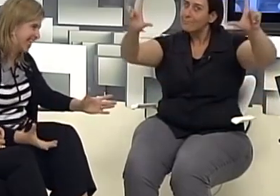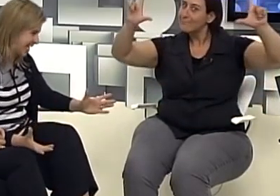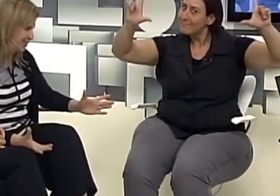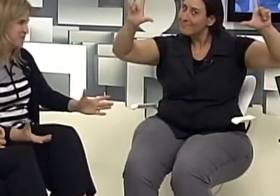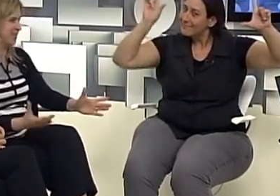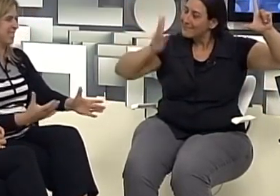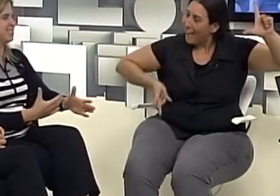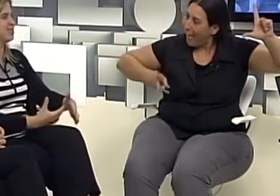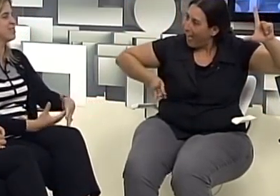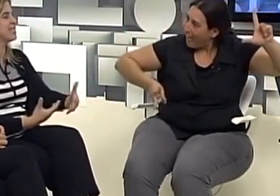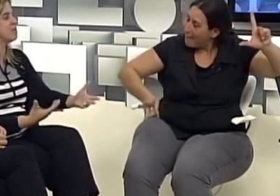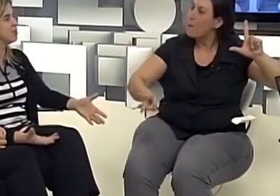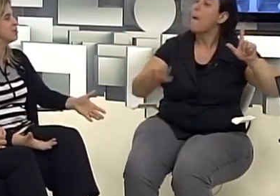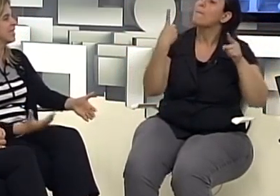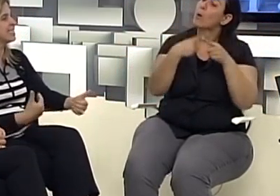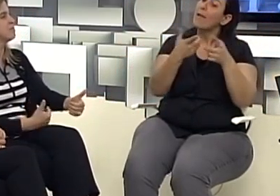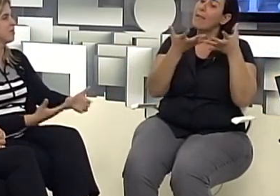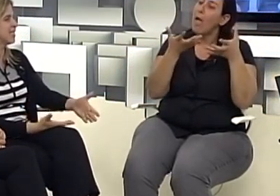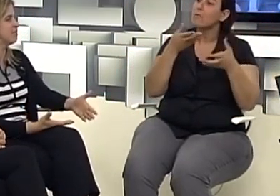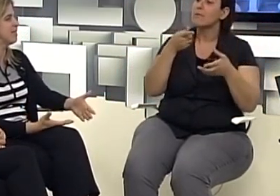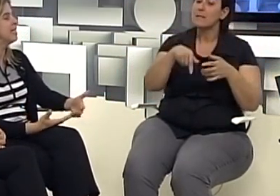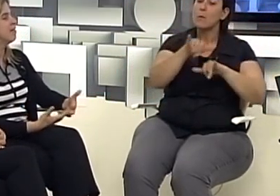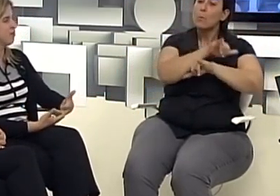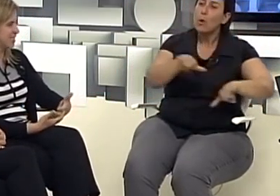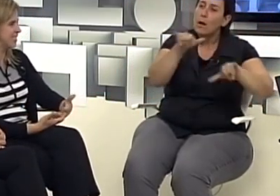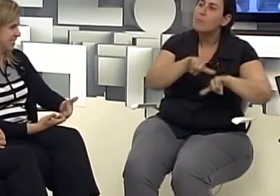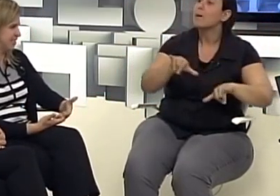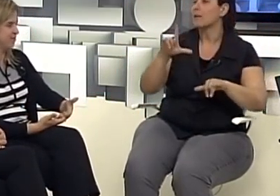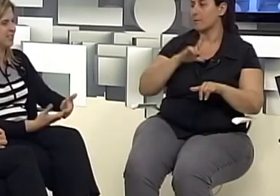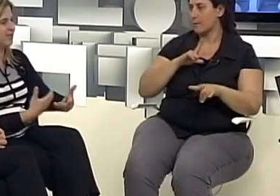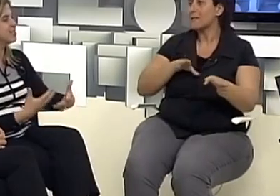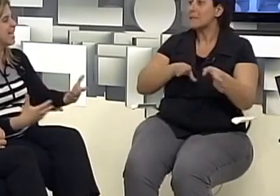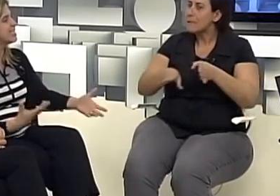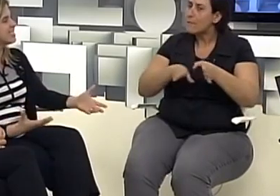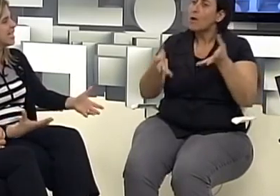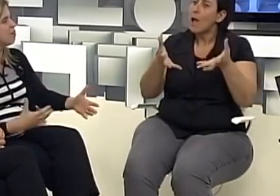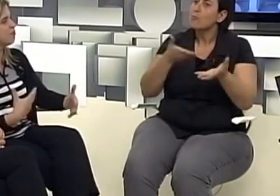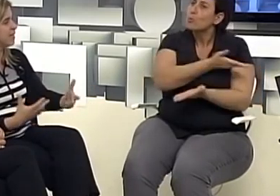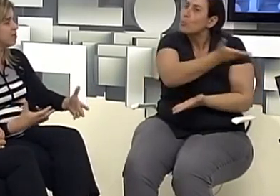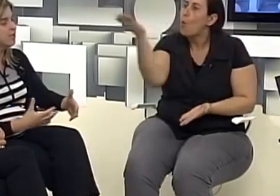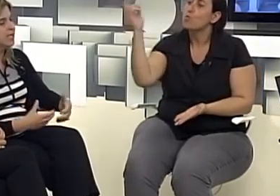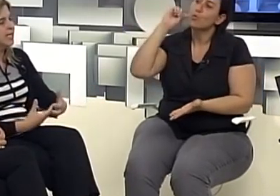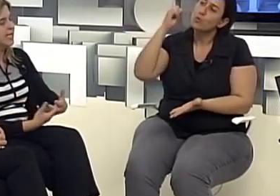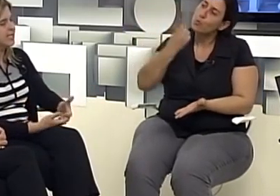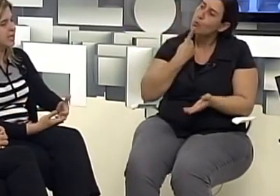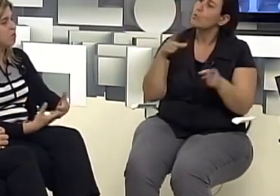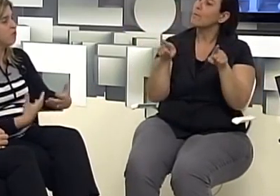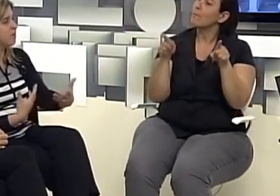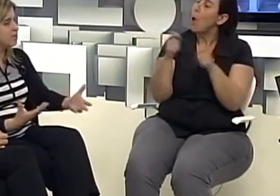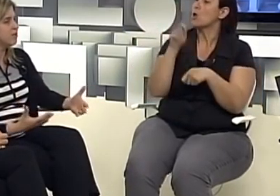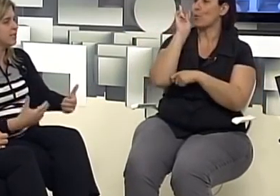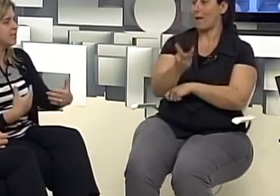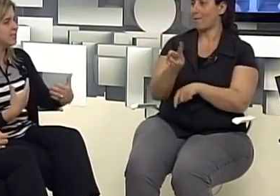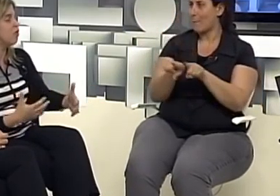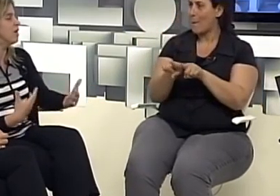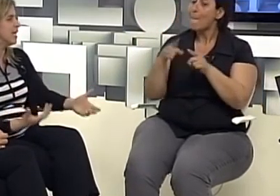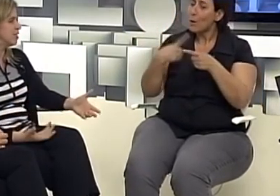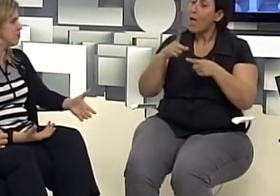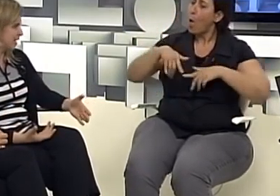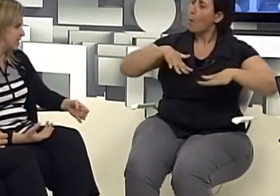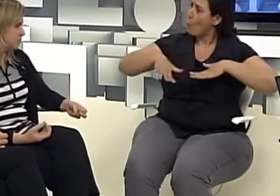tempo inteiro, porque a gente gostaria muito que esse programa fosse acessível. Então, acho que esse é o movimento, e que é um movimento que